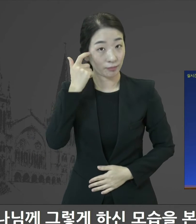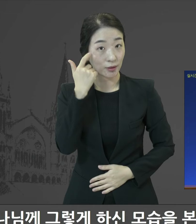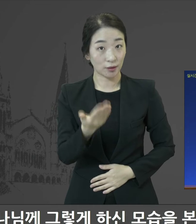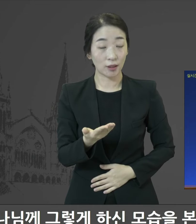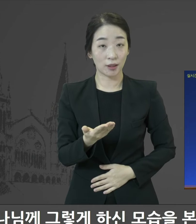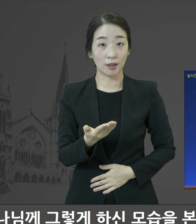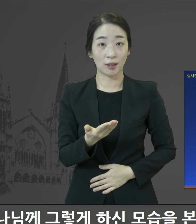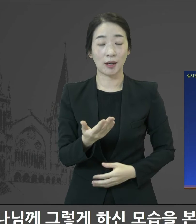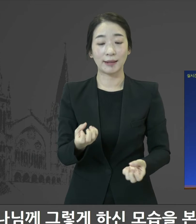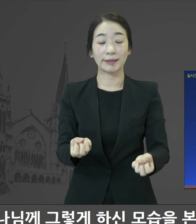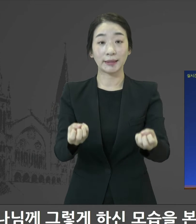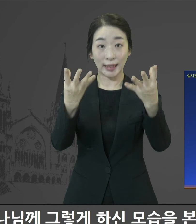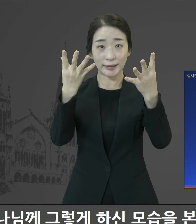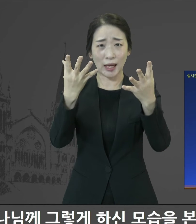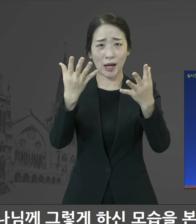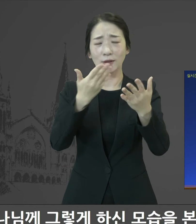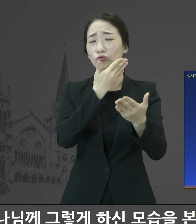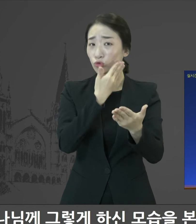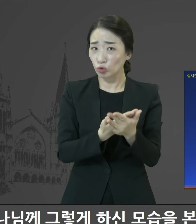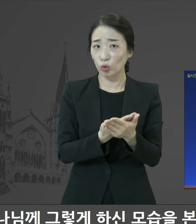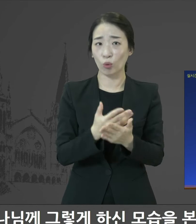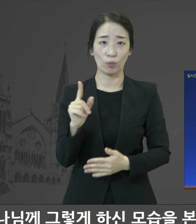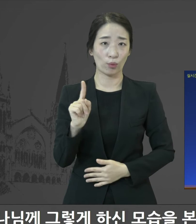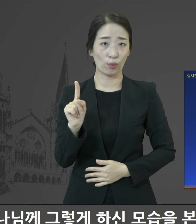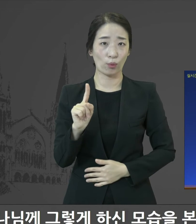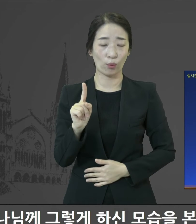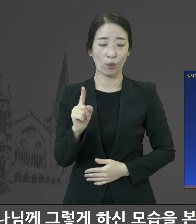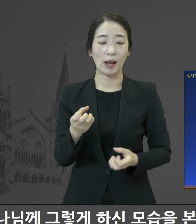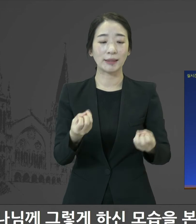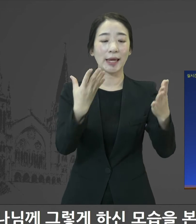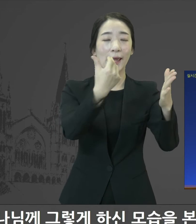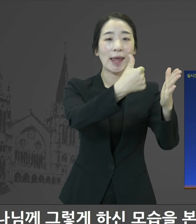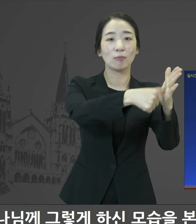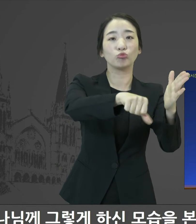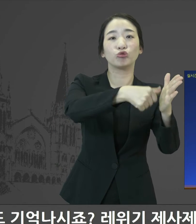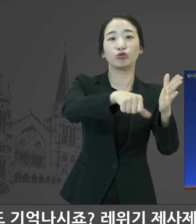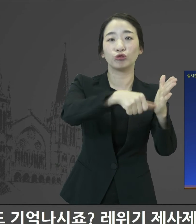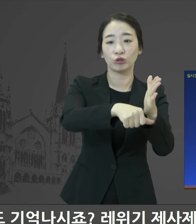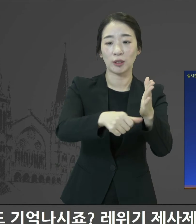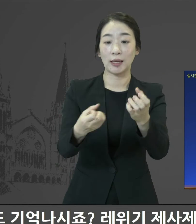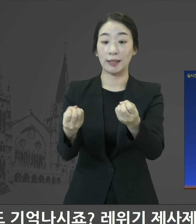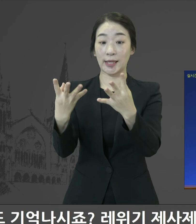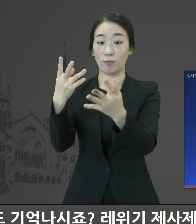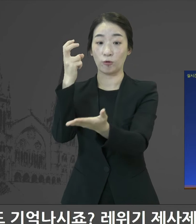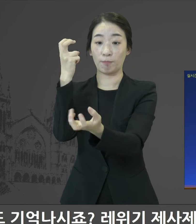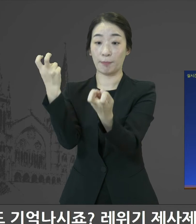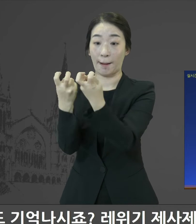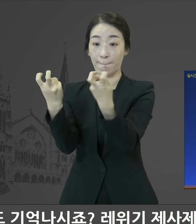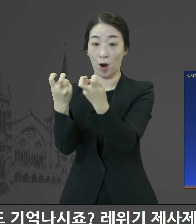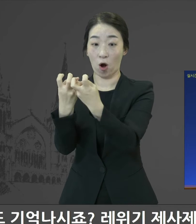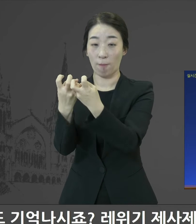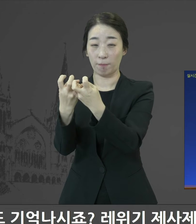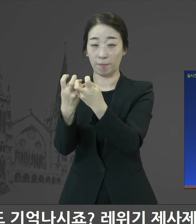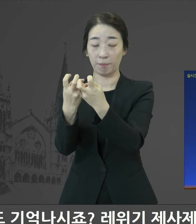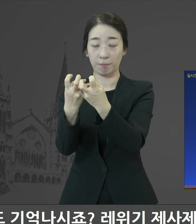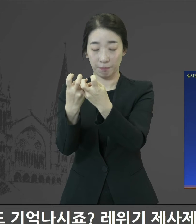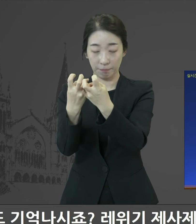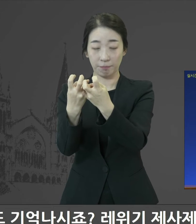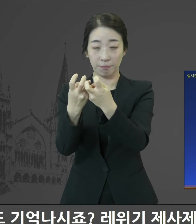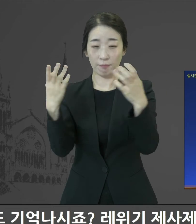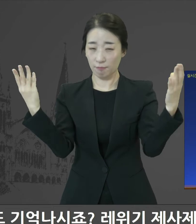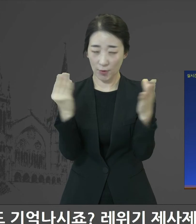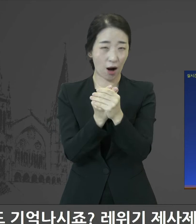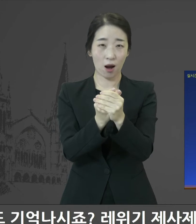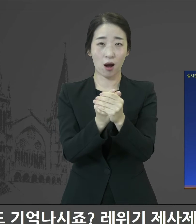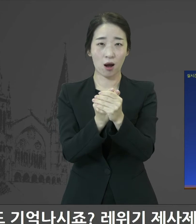있어서 중요한 것은 제물과 제사법이 온전해야 됩니다. 제물이 흠이